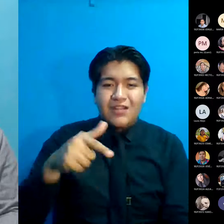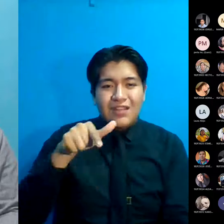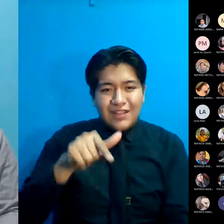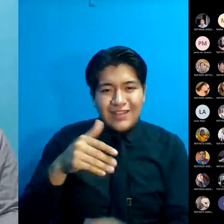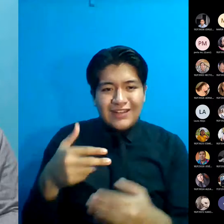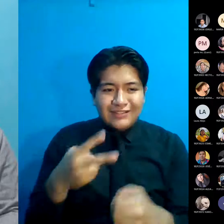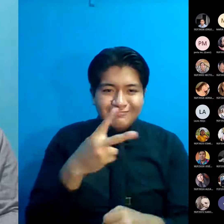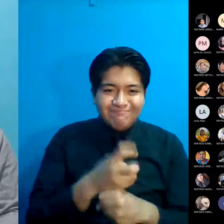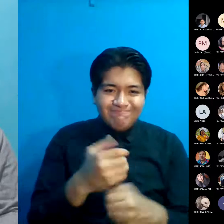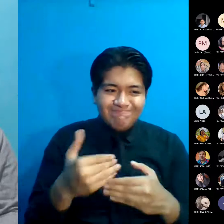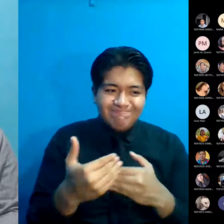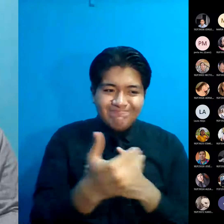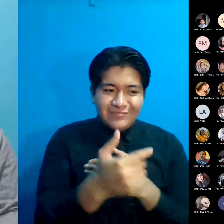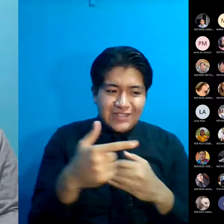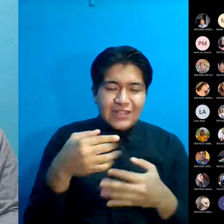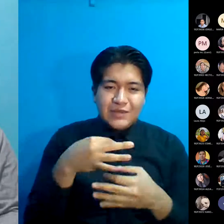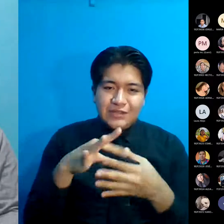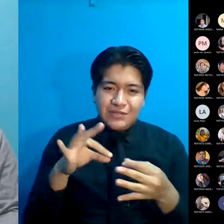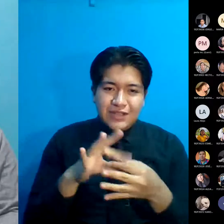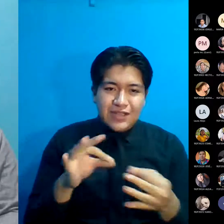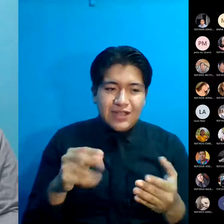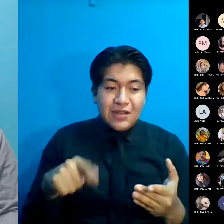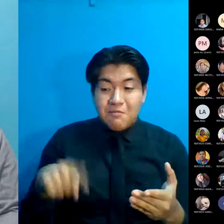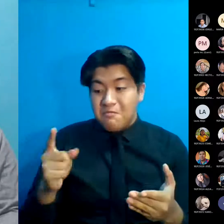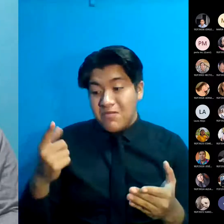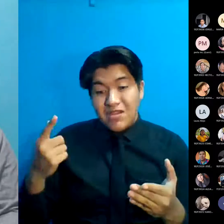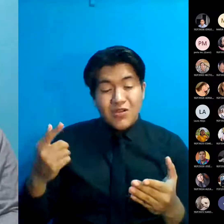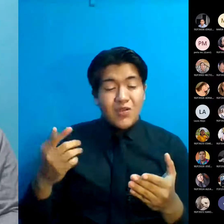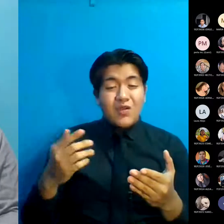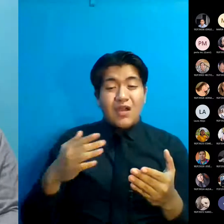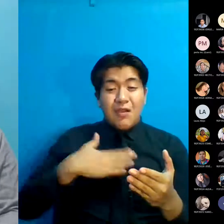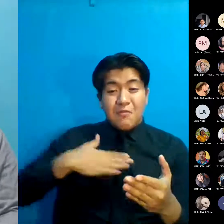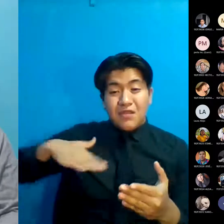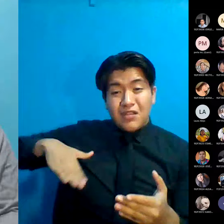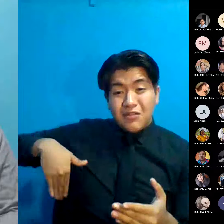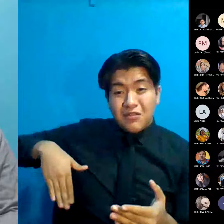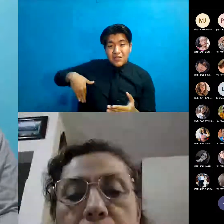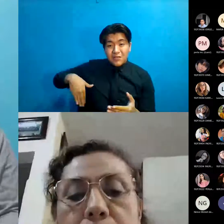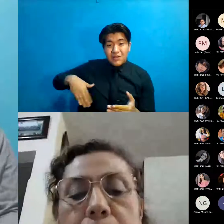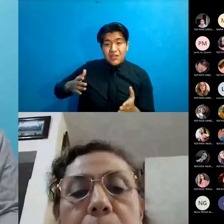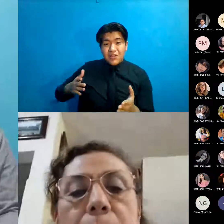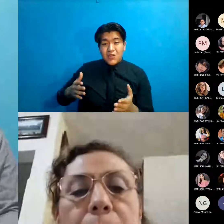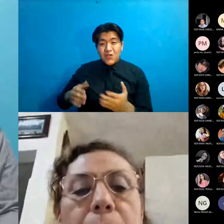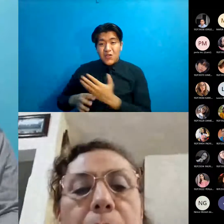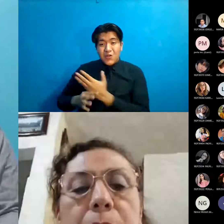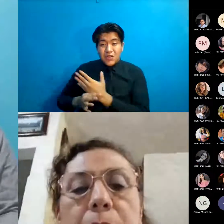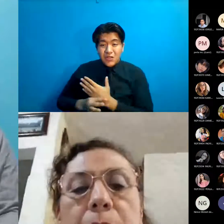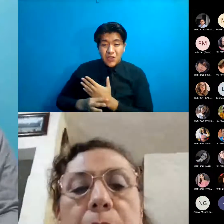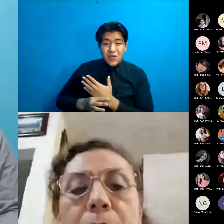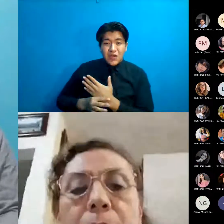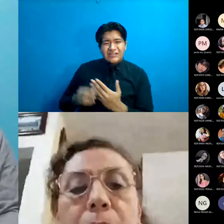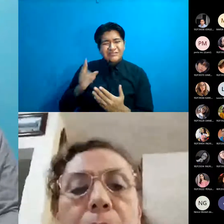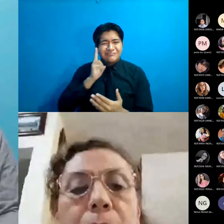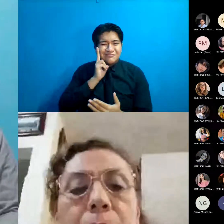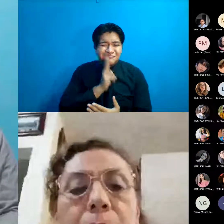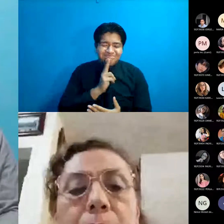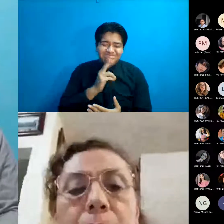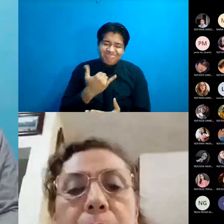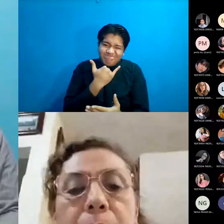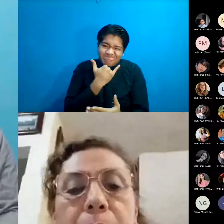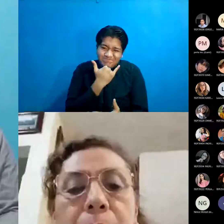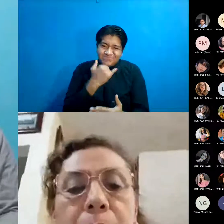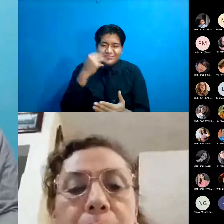conferencia, pero me mandó un mensaje y me dice: mira, Norberto, perdóname, mil